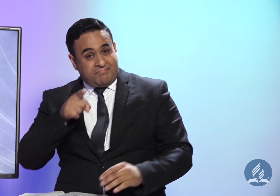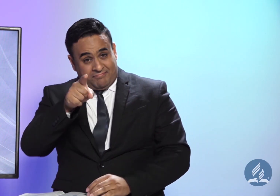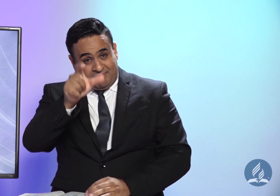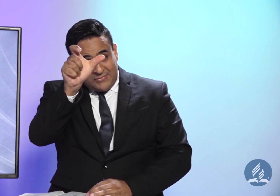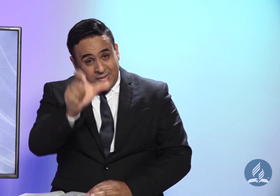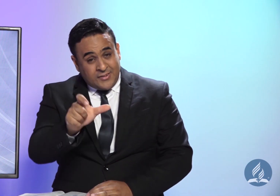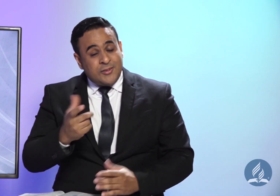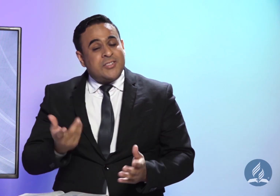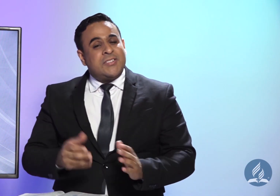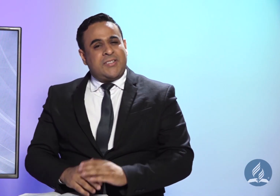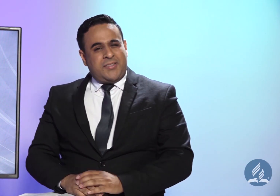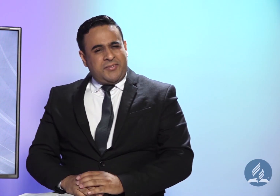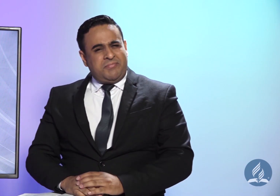Então,